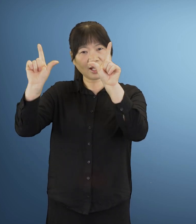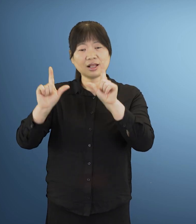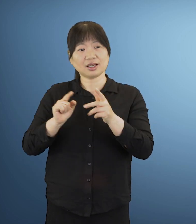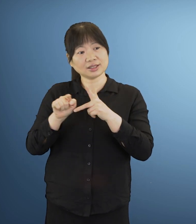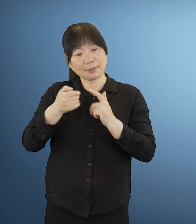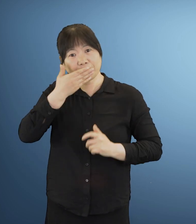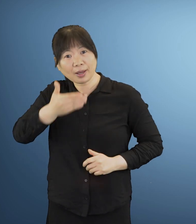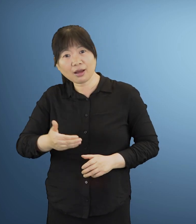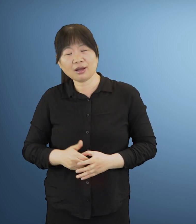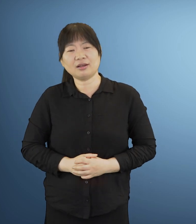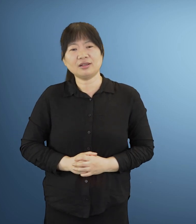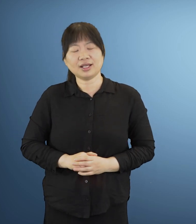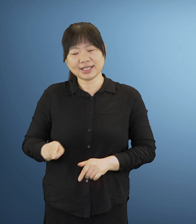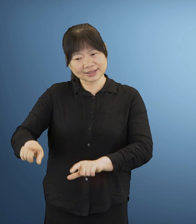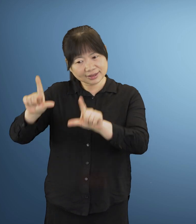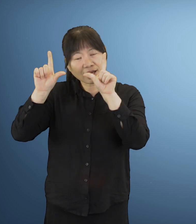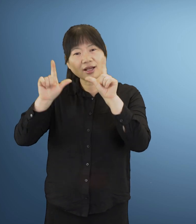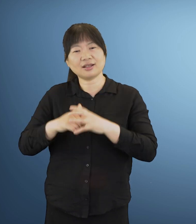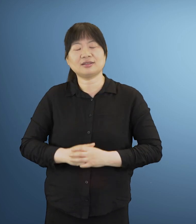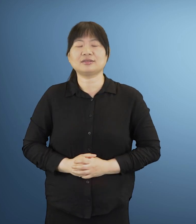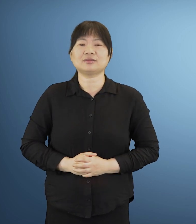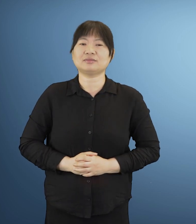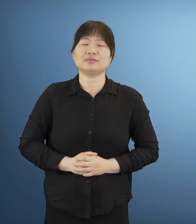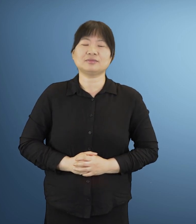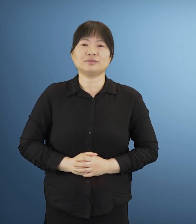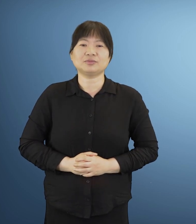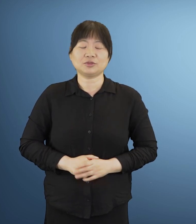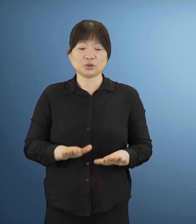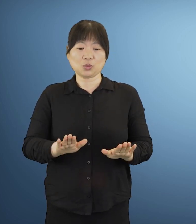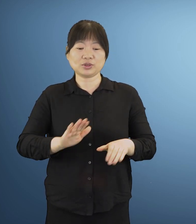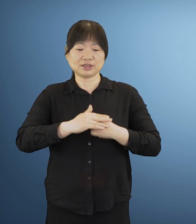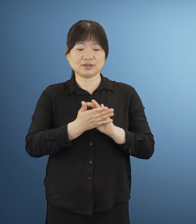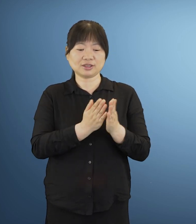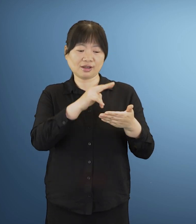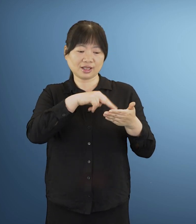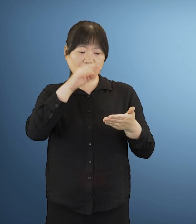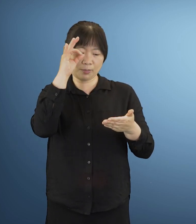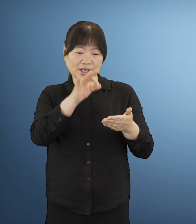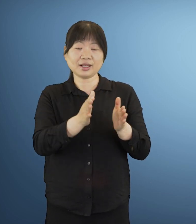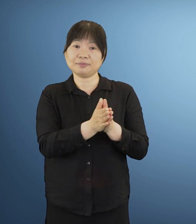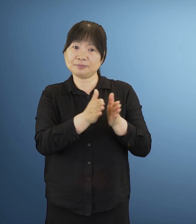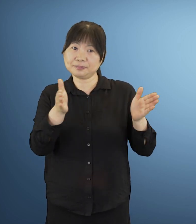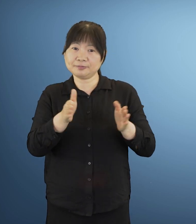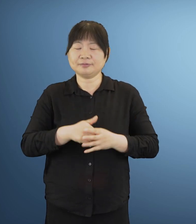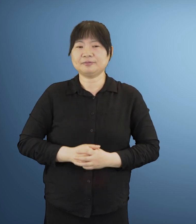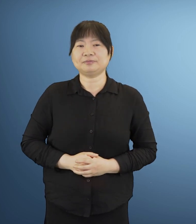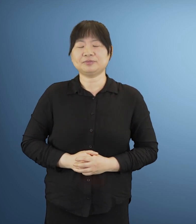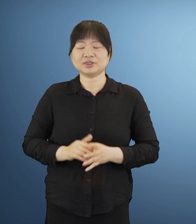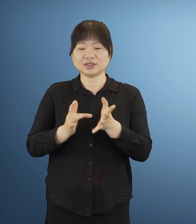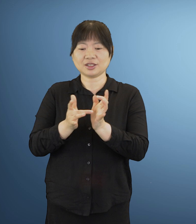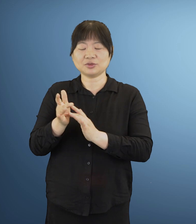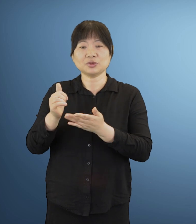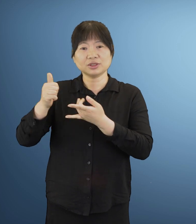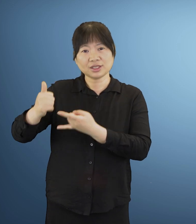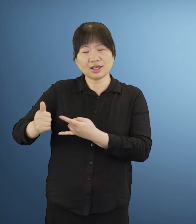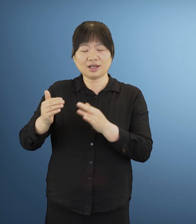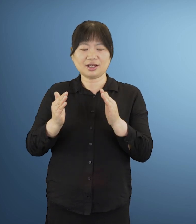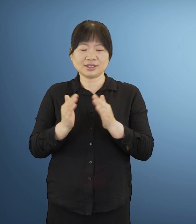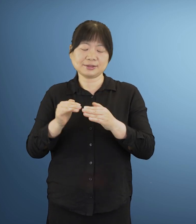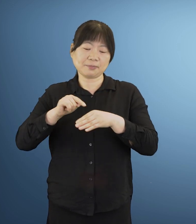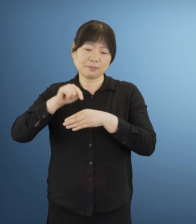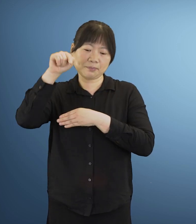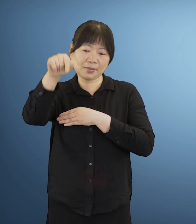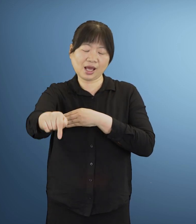이해가 됩니까, 여러분? 그날에 이제 오늘 본문으로 들어가십시다. 그날에 예수께서 집에서